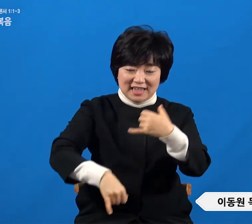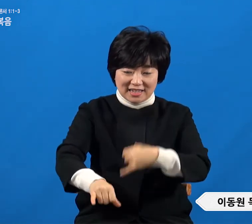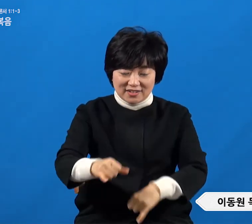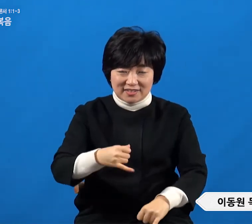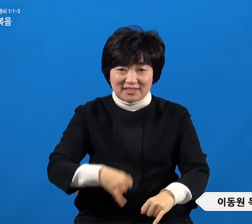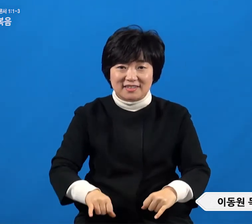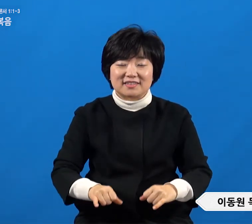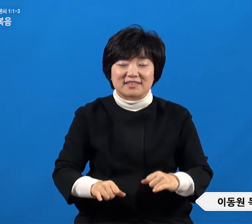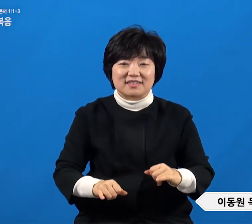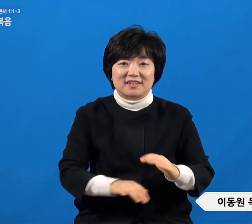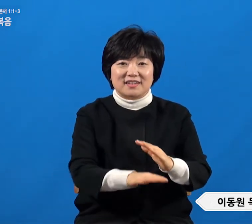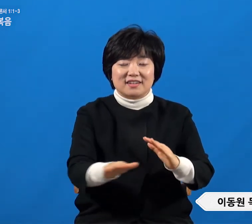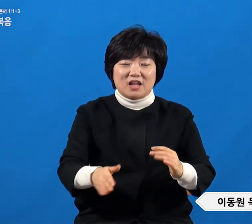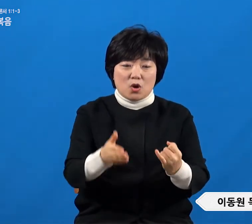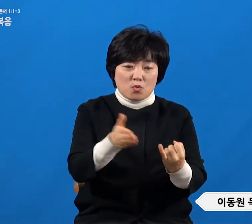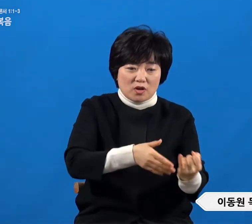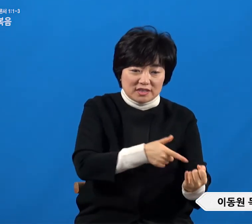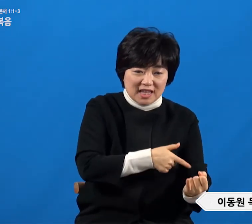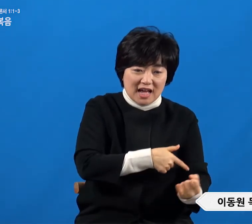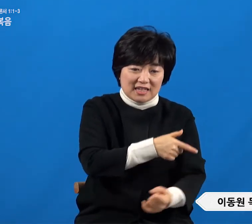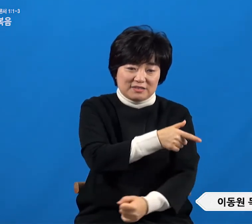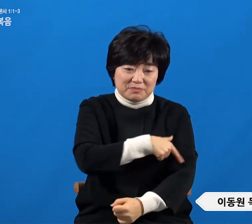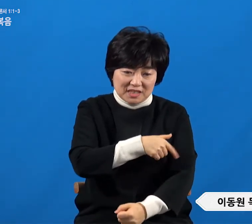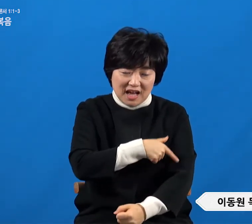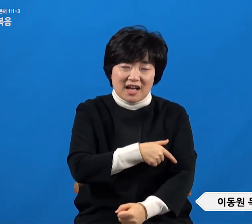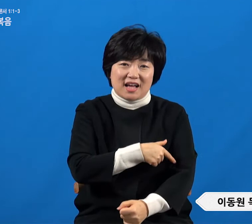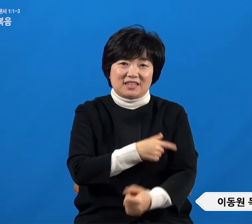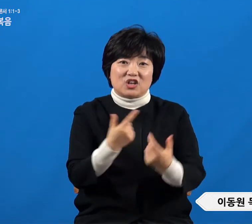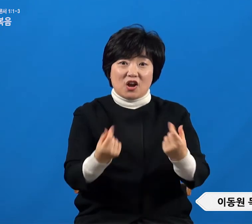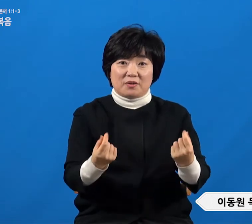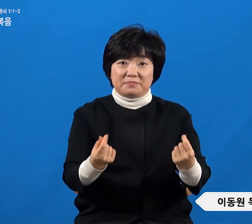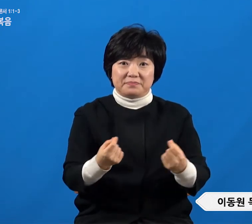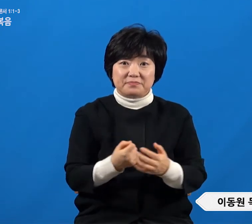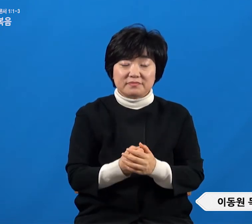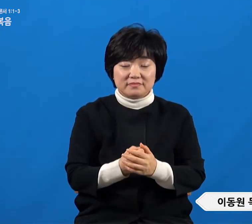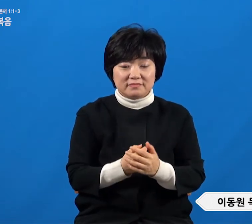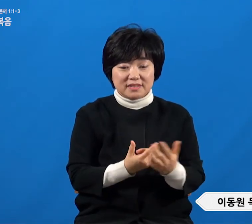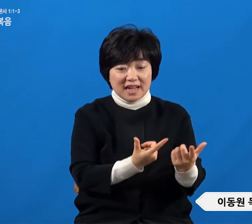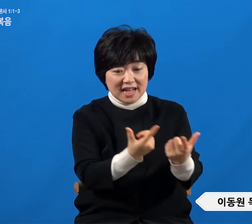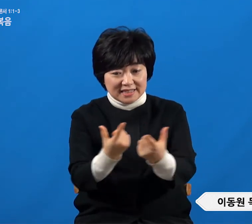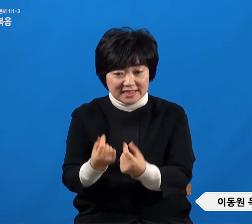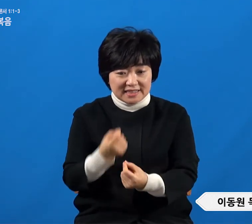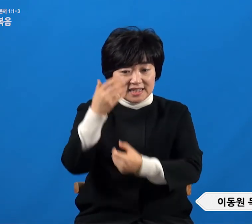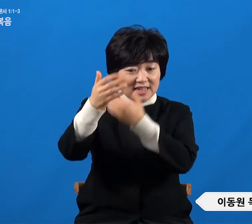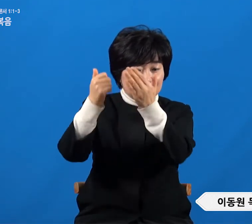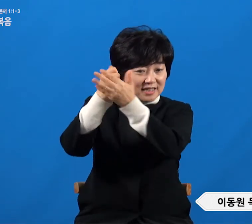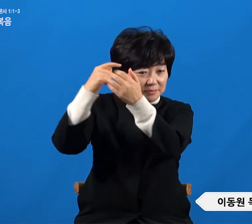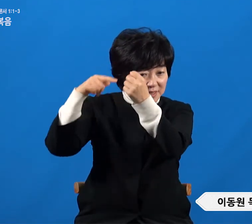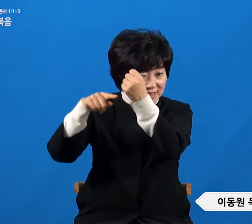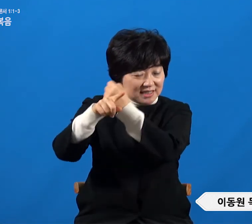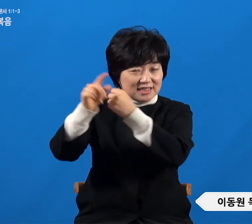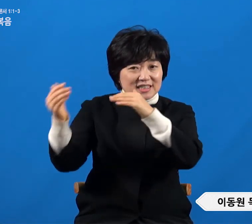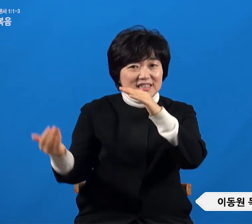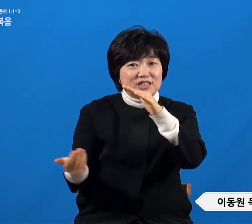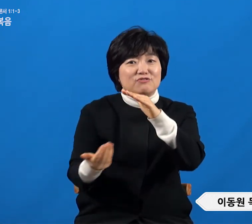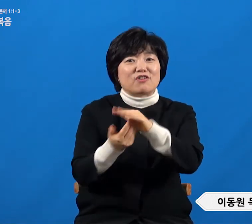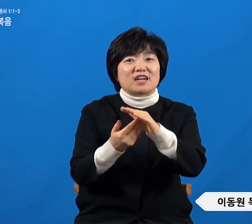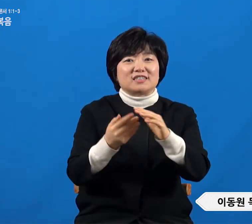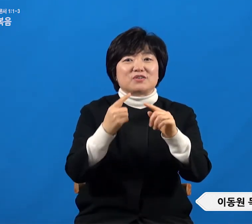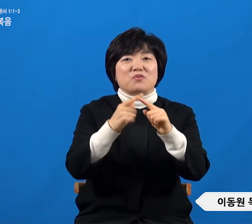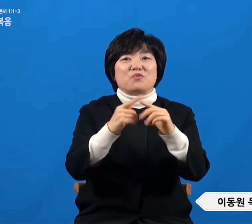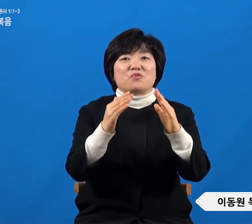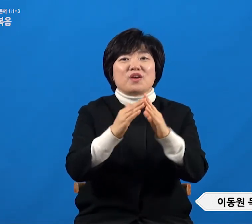이 가정교회의 권사님, 집사님이 되어 함께 하나님의 뜻을 이루어가는 이 모습을